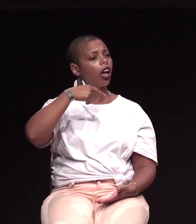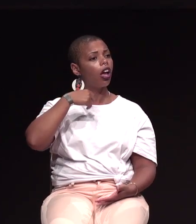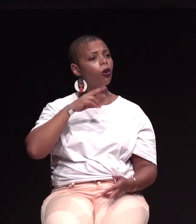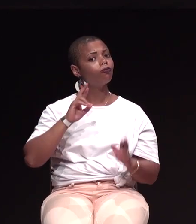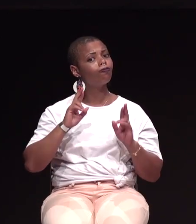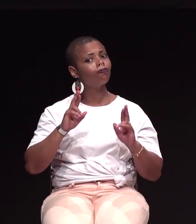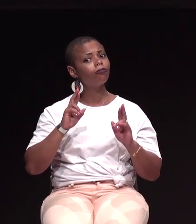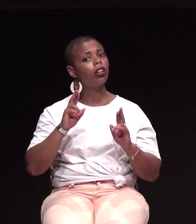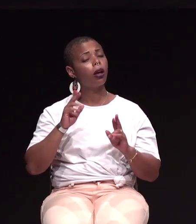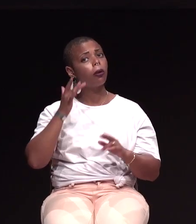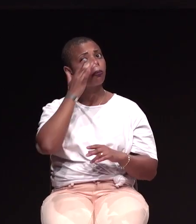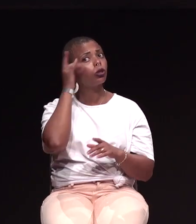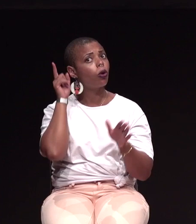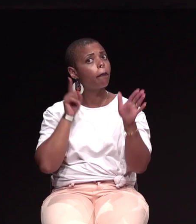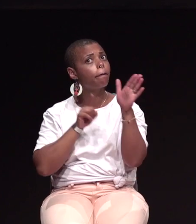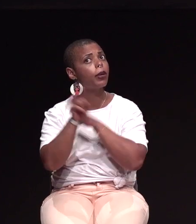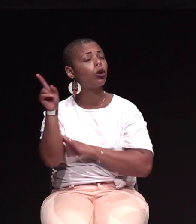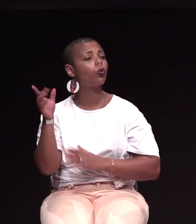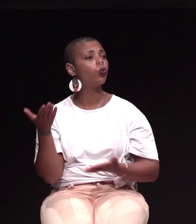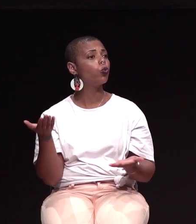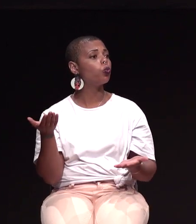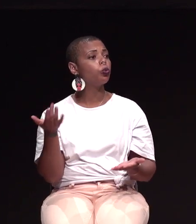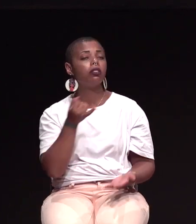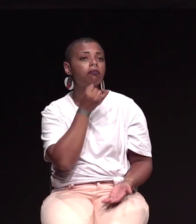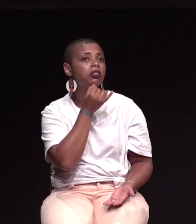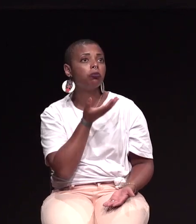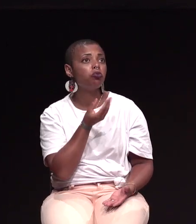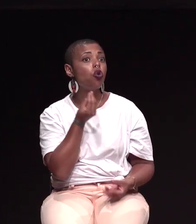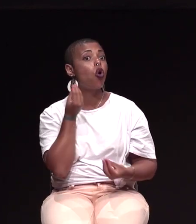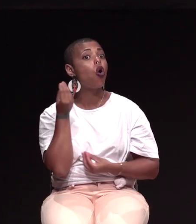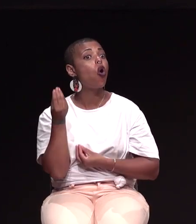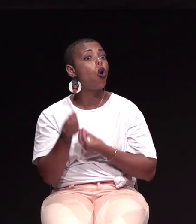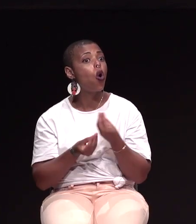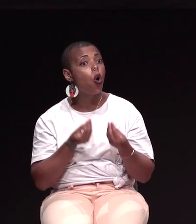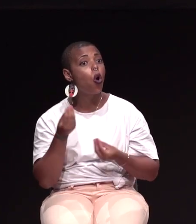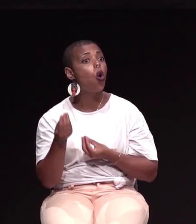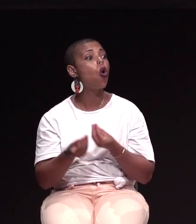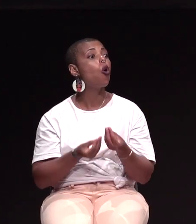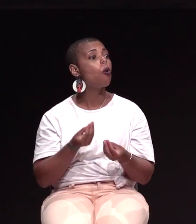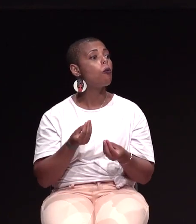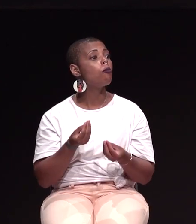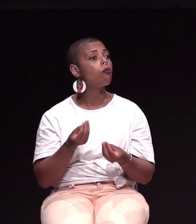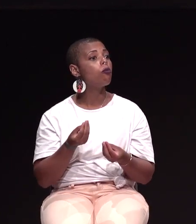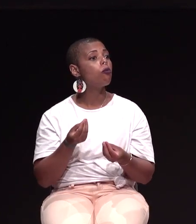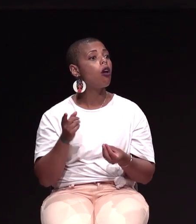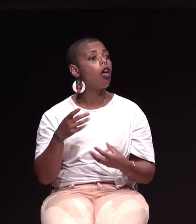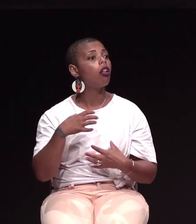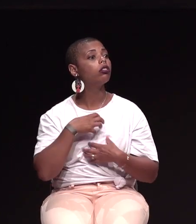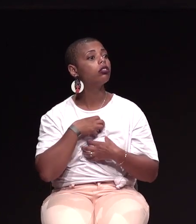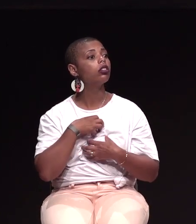alguém pergunte para ela como é que foi escrever Ponciá